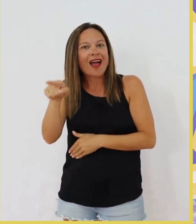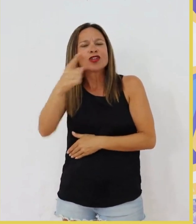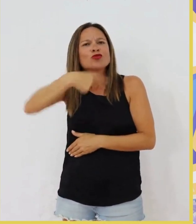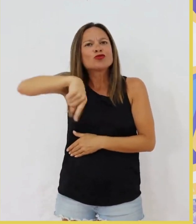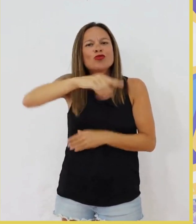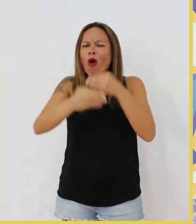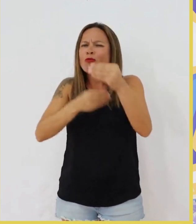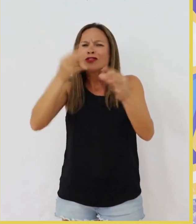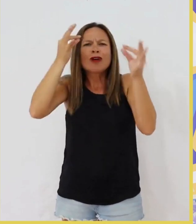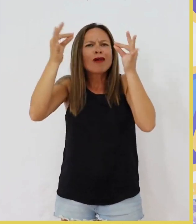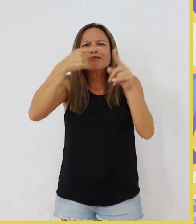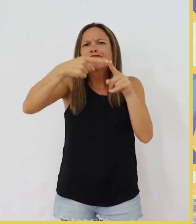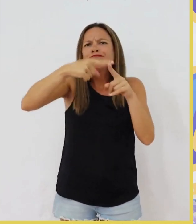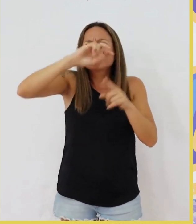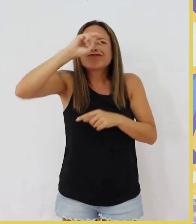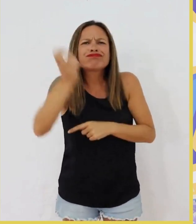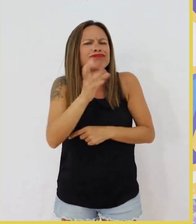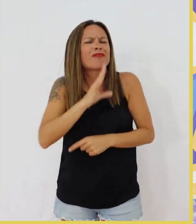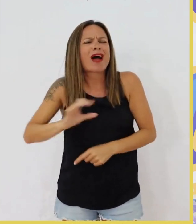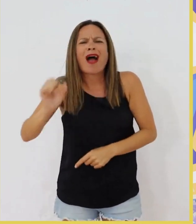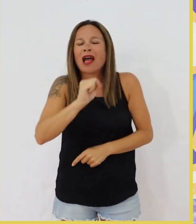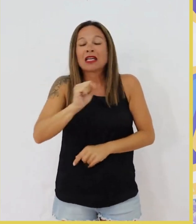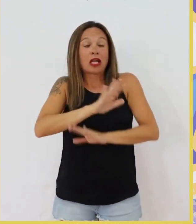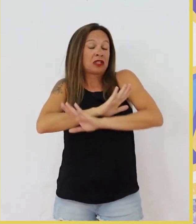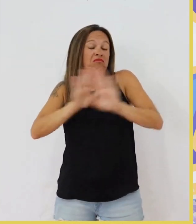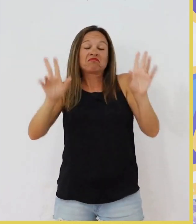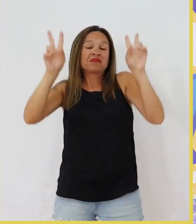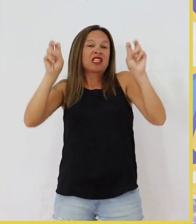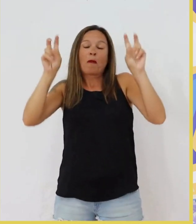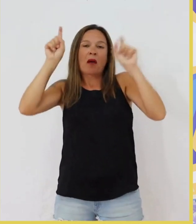es un gasto innecesario que tiene el colegio.